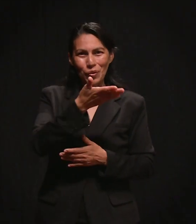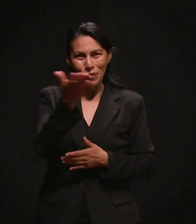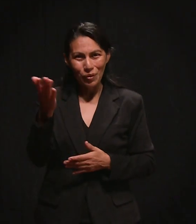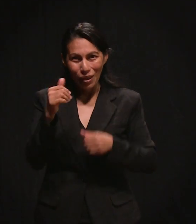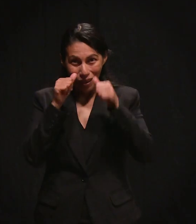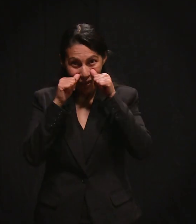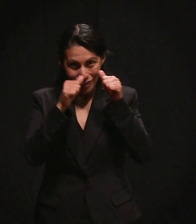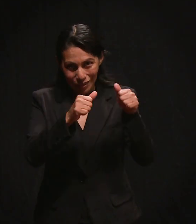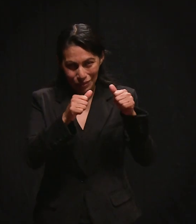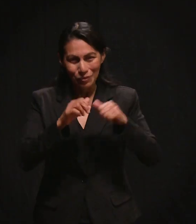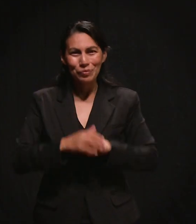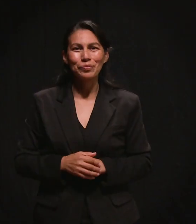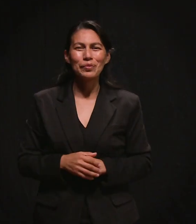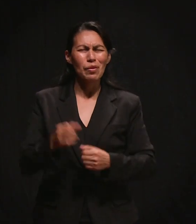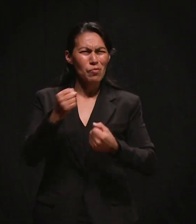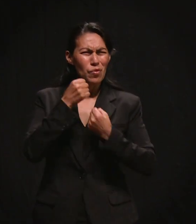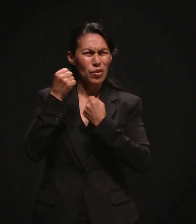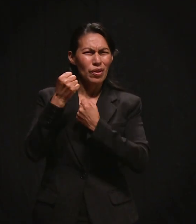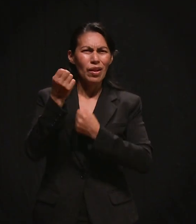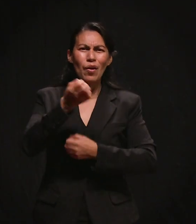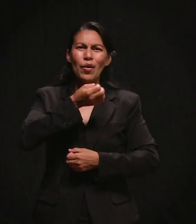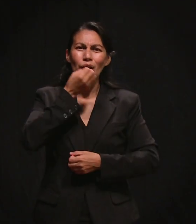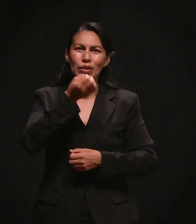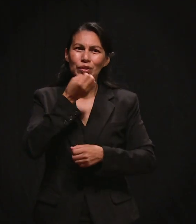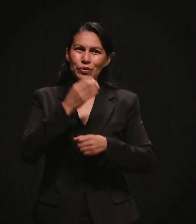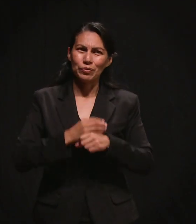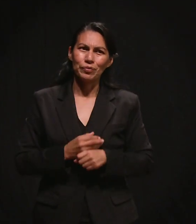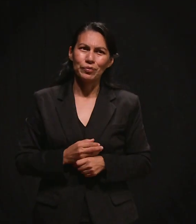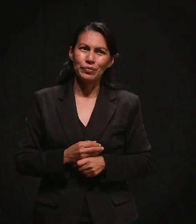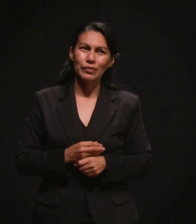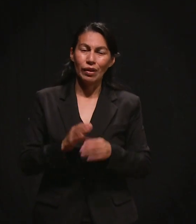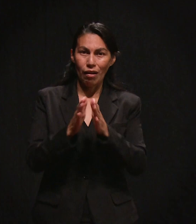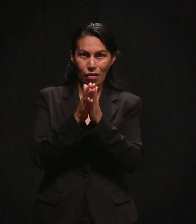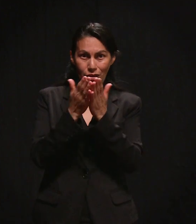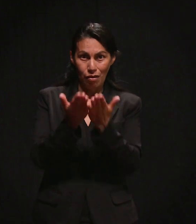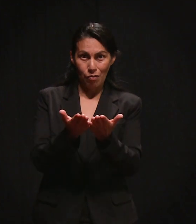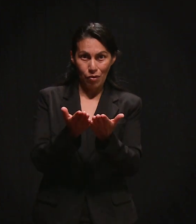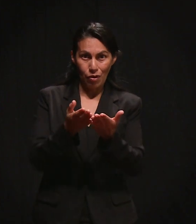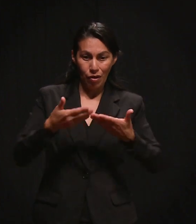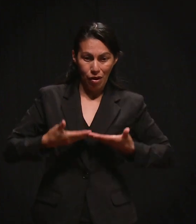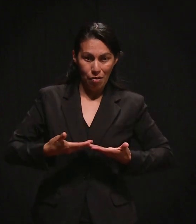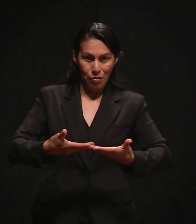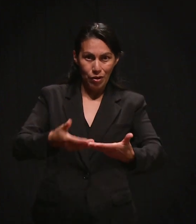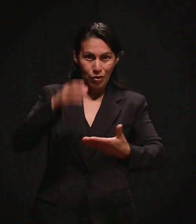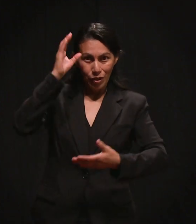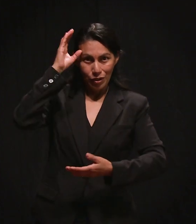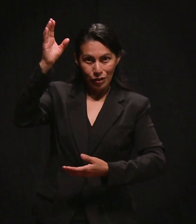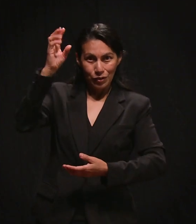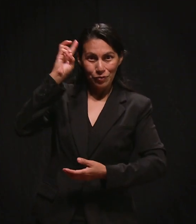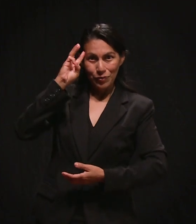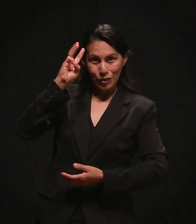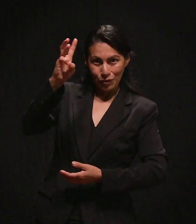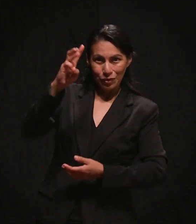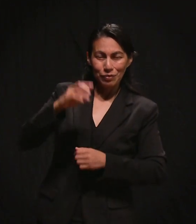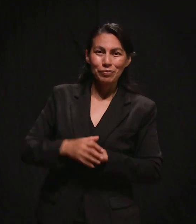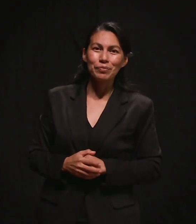Escuchemos. En el libro El Camino a Cristo, de Elena White, que para nosotros es la profeta de Dios, dice